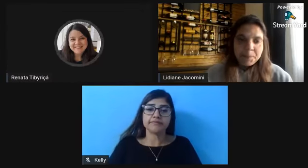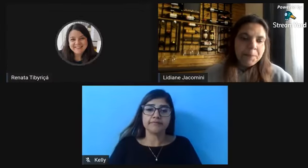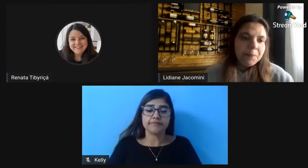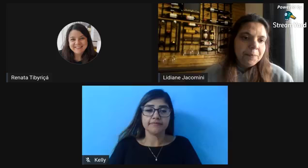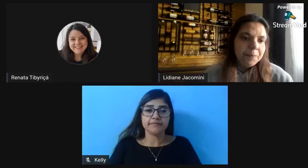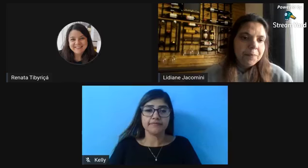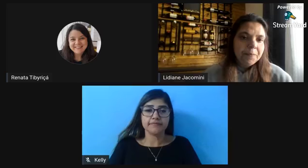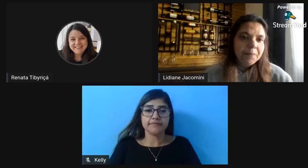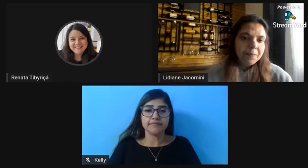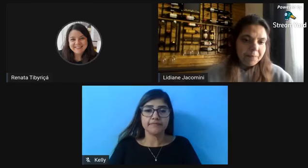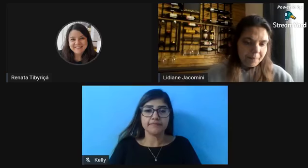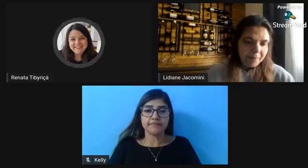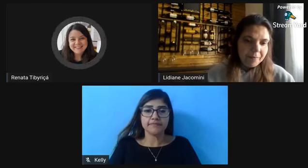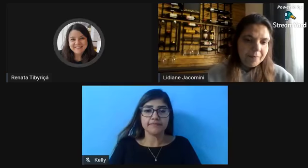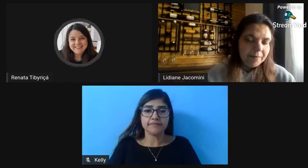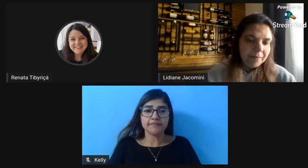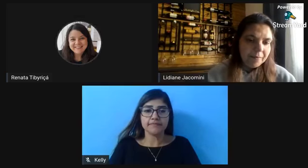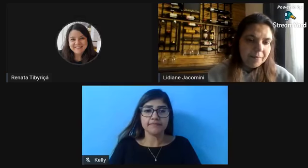Carlos.